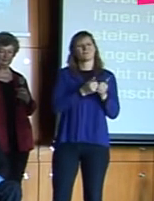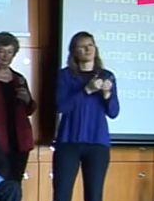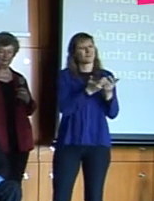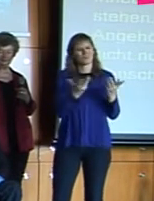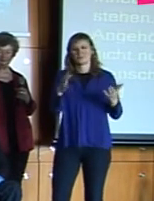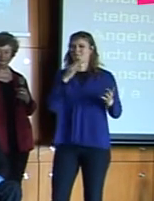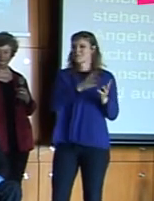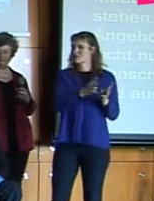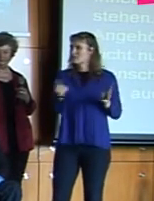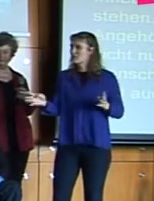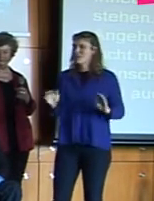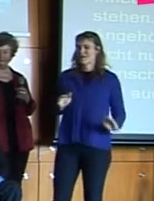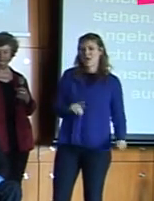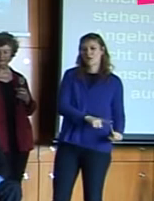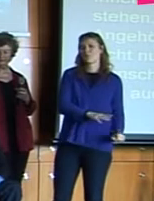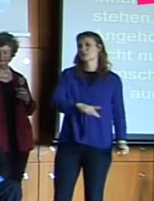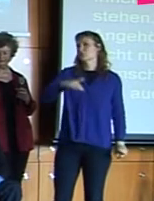geht wirklich von ganz klein